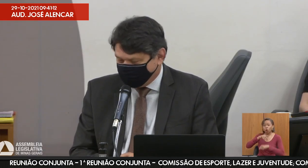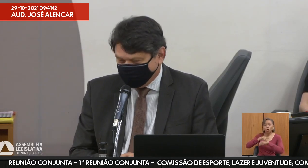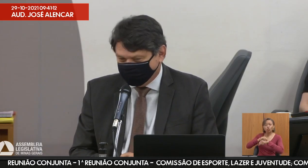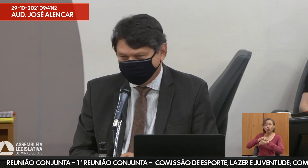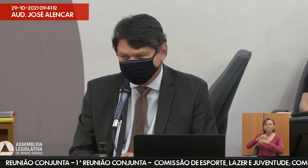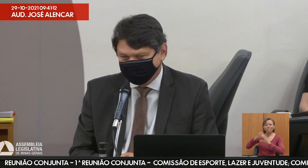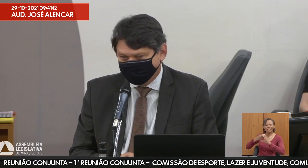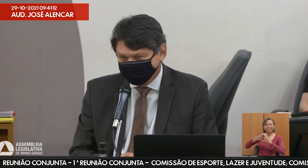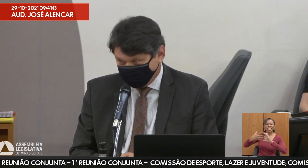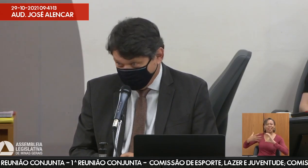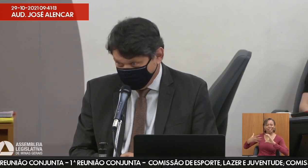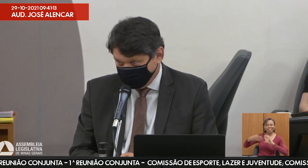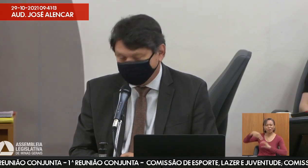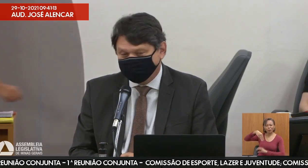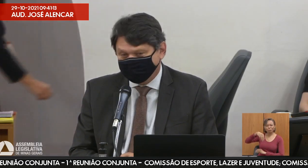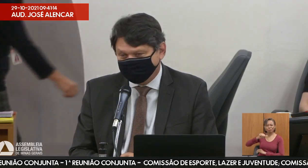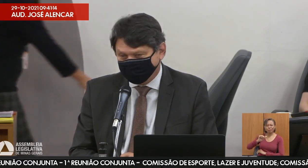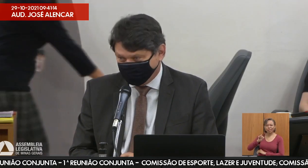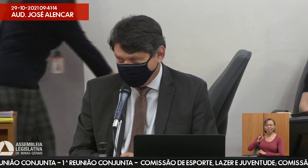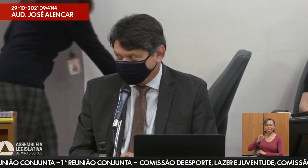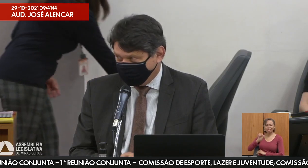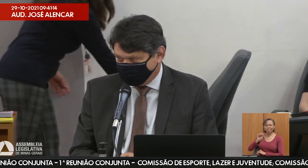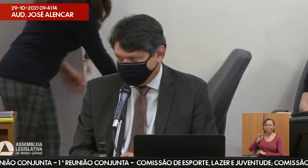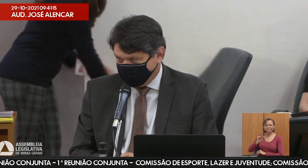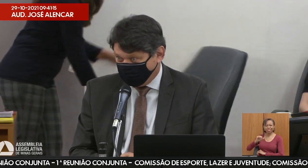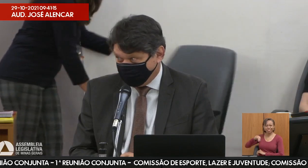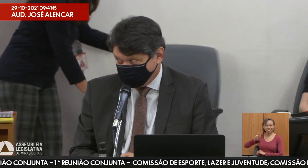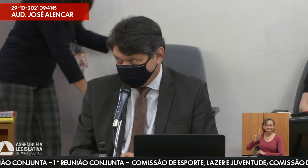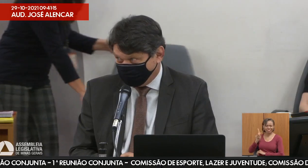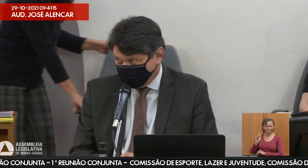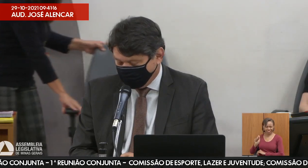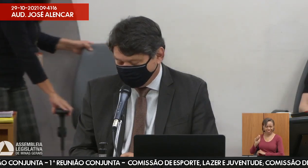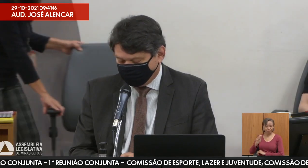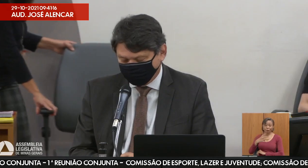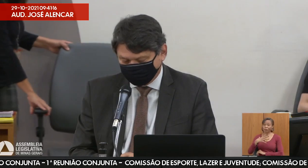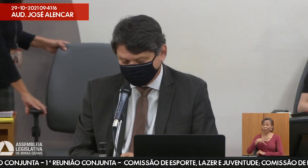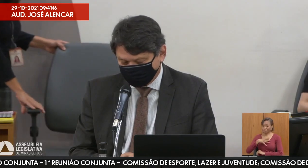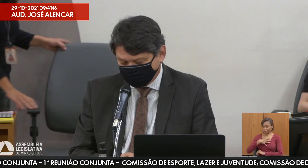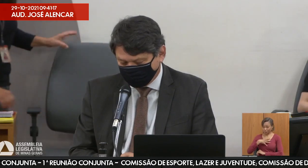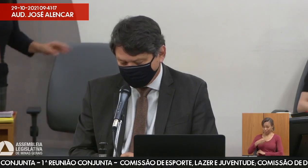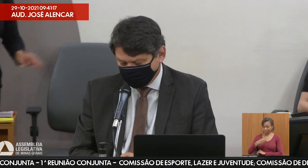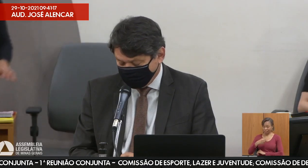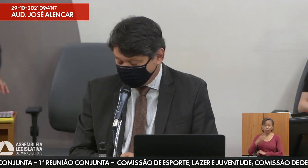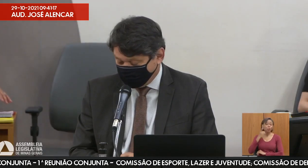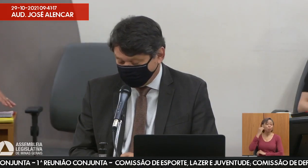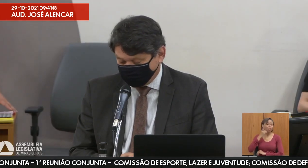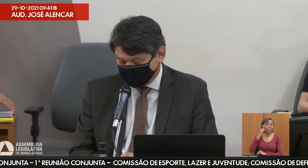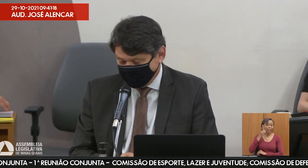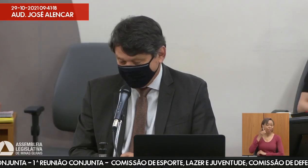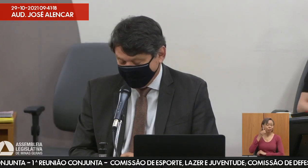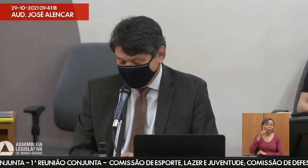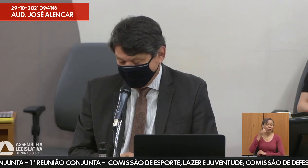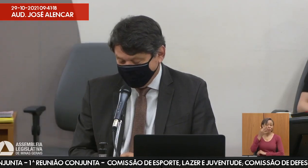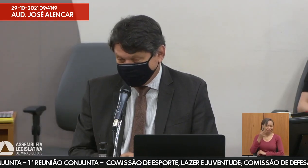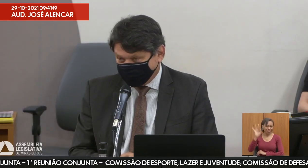Mariazinha, filha do deputado federal Marcelo Aro. Então, esta